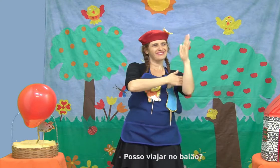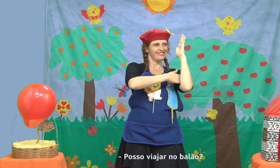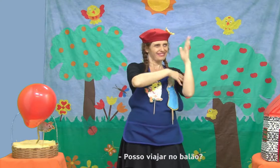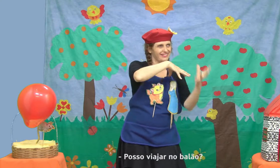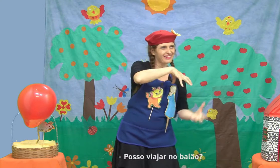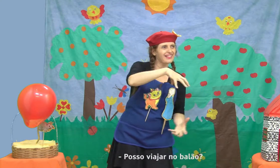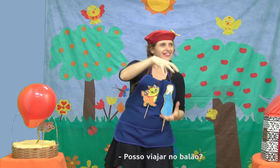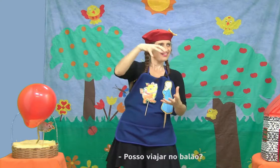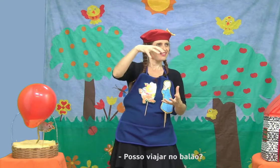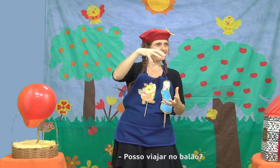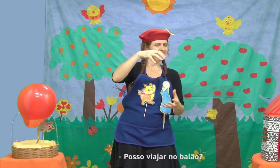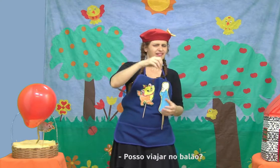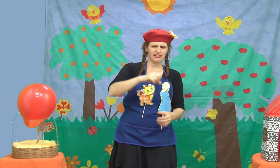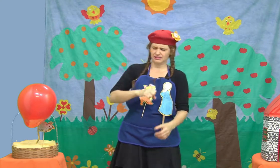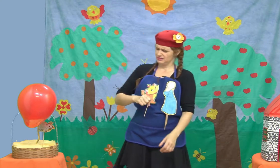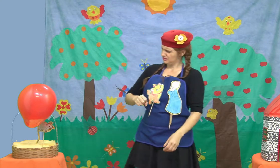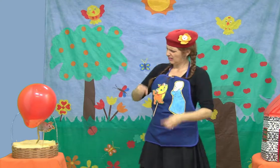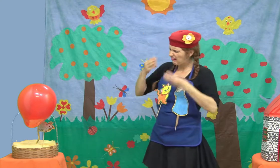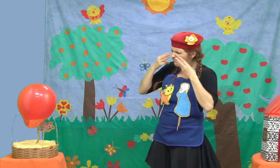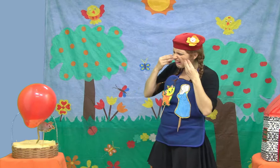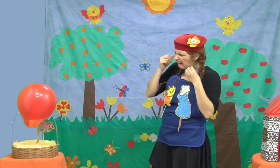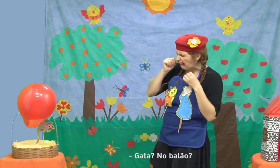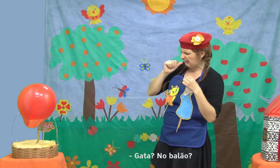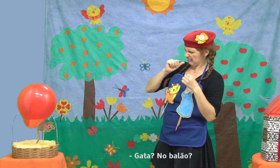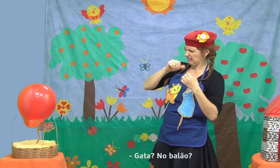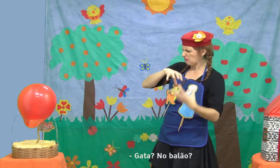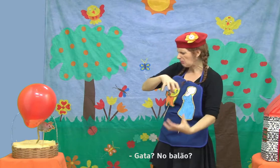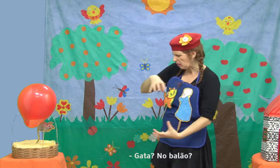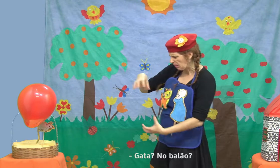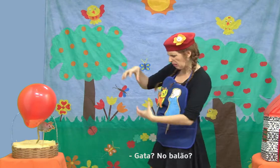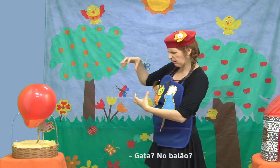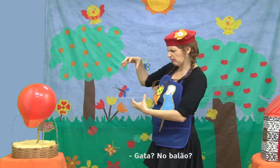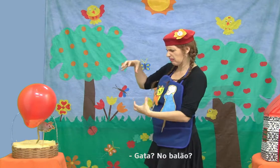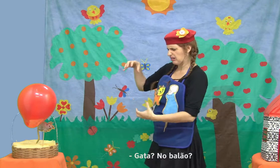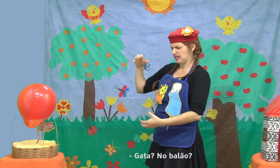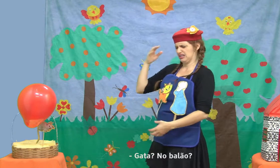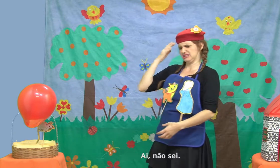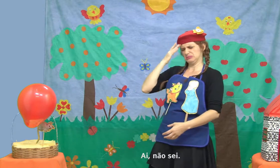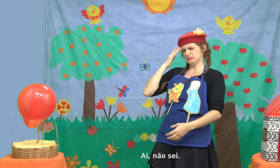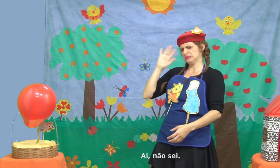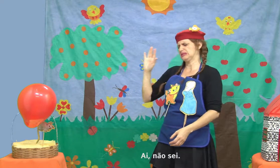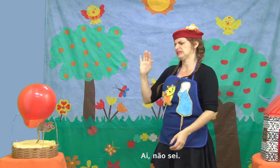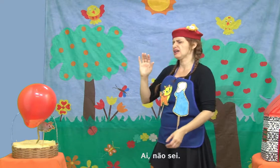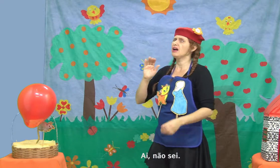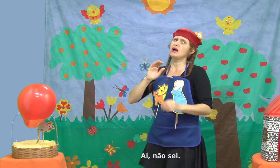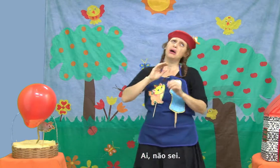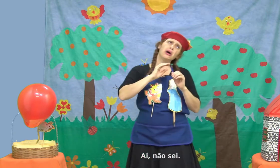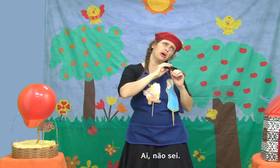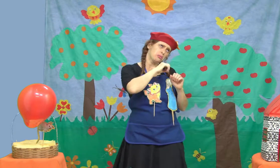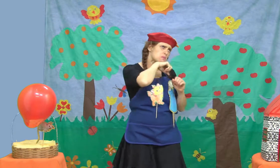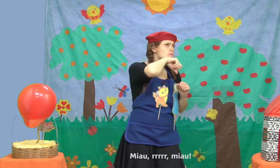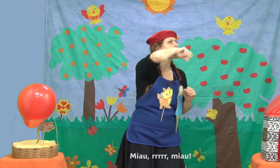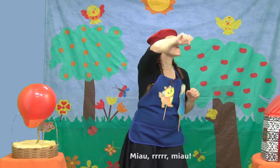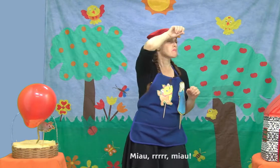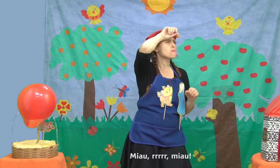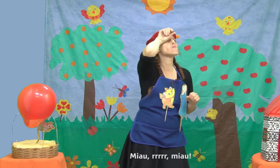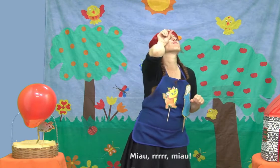viajado bannan gata bolão oi não sei nem ao